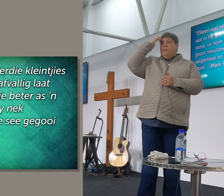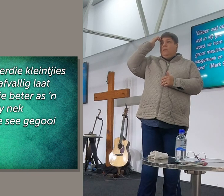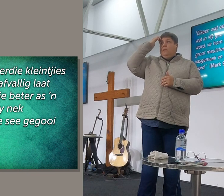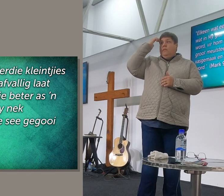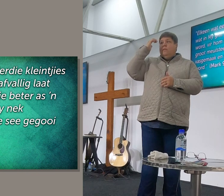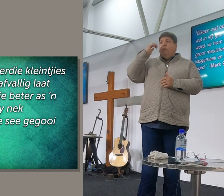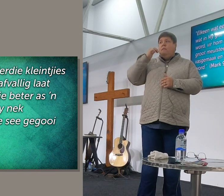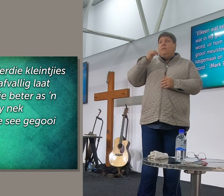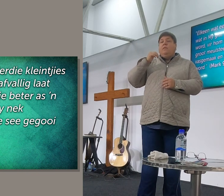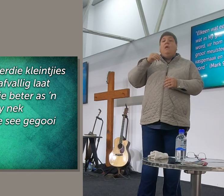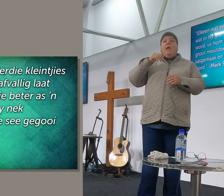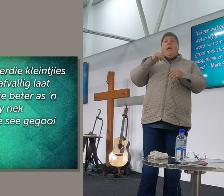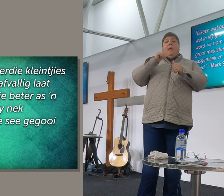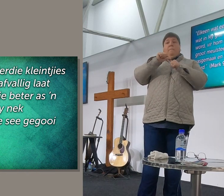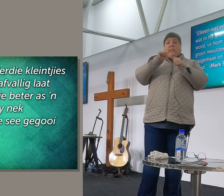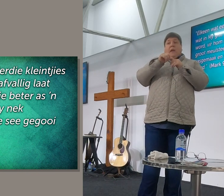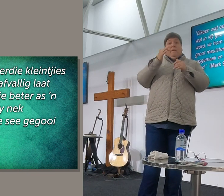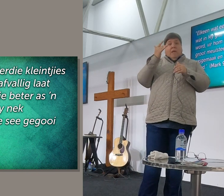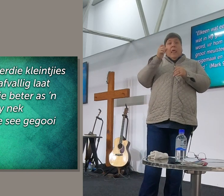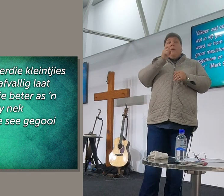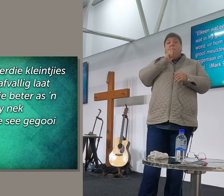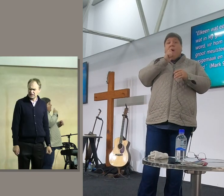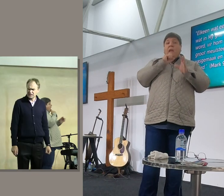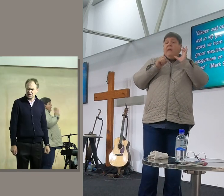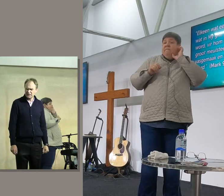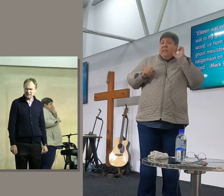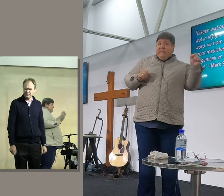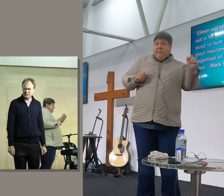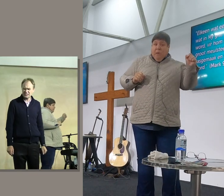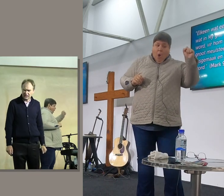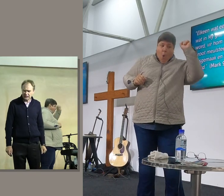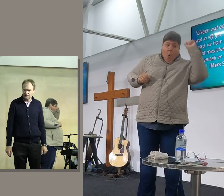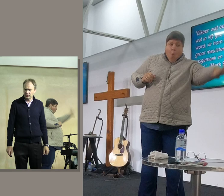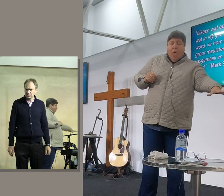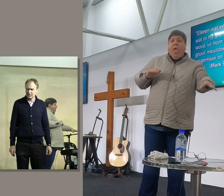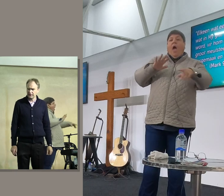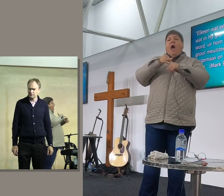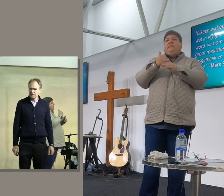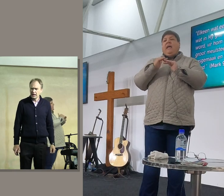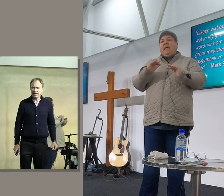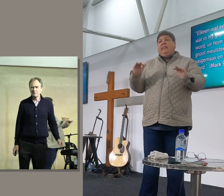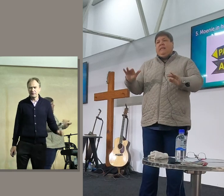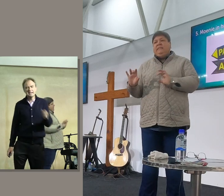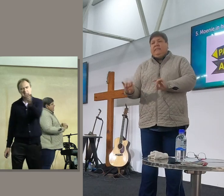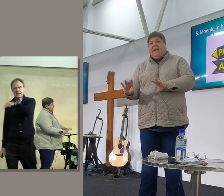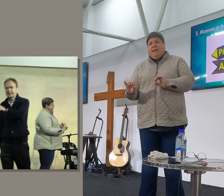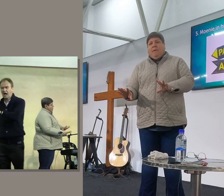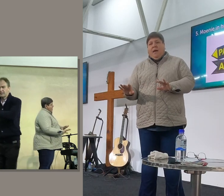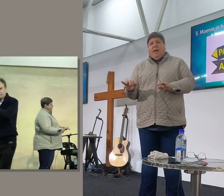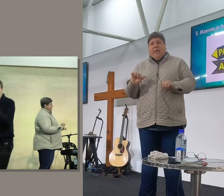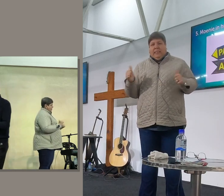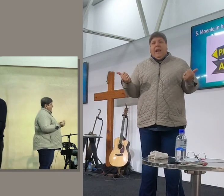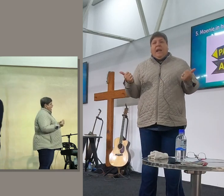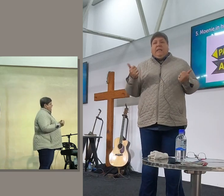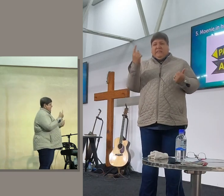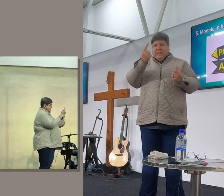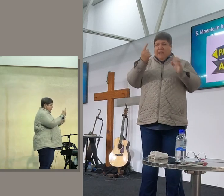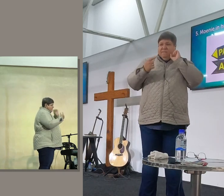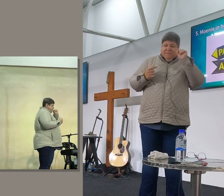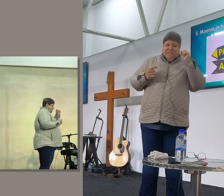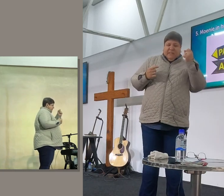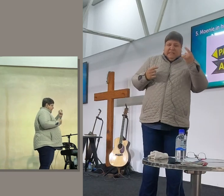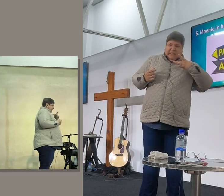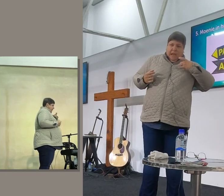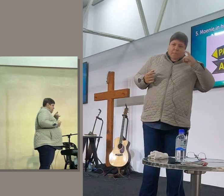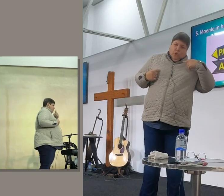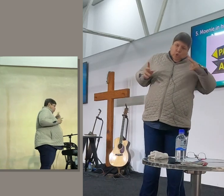sy nek vasgemaak word en in die see gegooi word. Stem julle nie saam, dis 'n verskriklike waarskuwing. En dis nie net aktief nie, dit is passief ook.